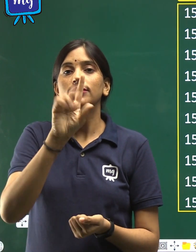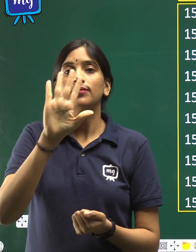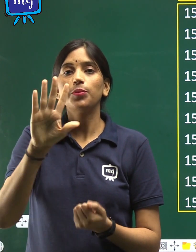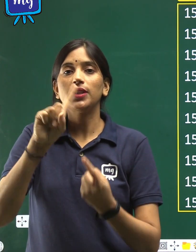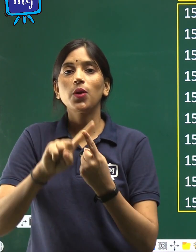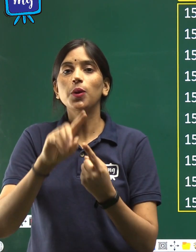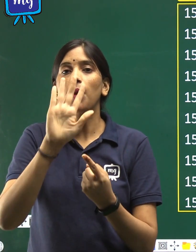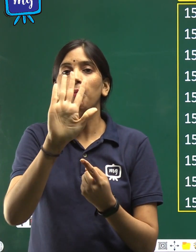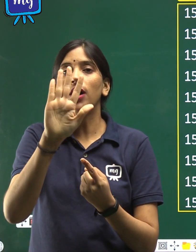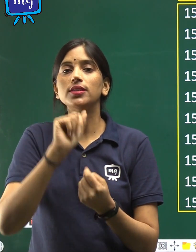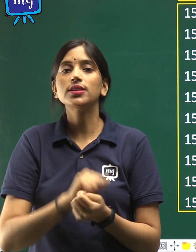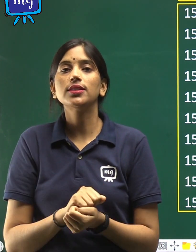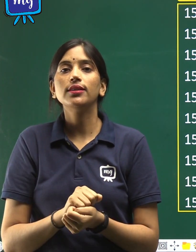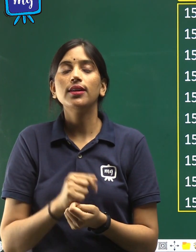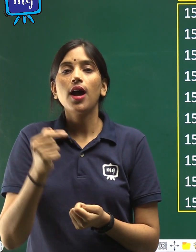15 गुणा 5